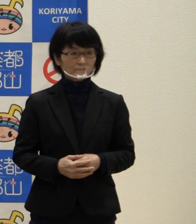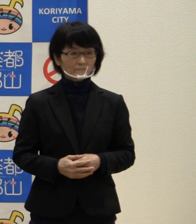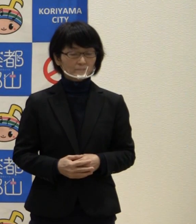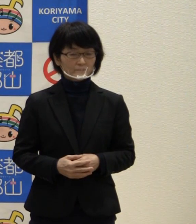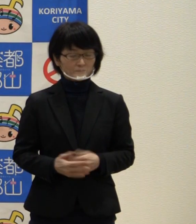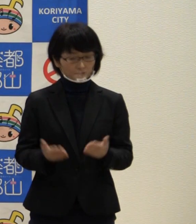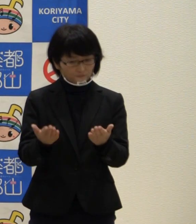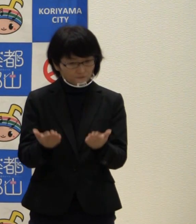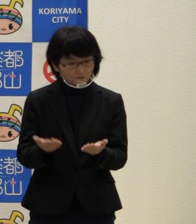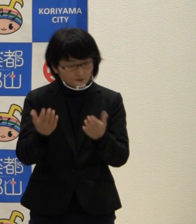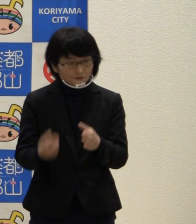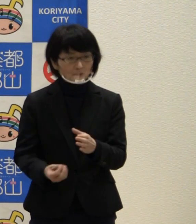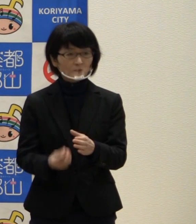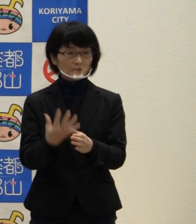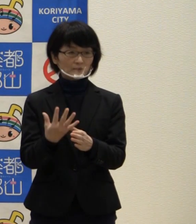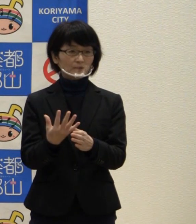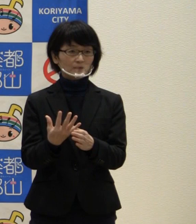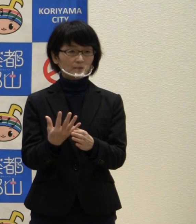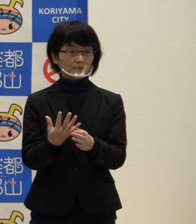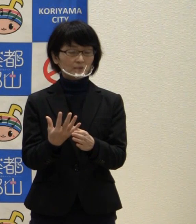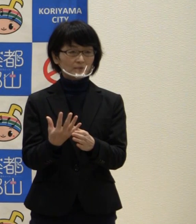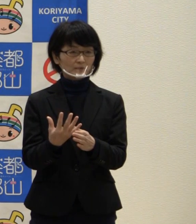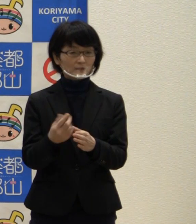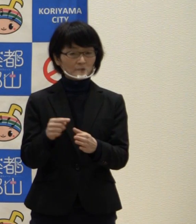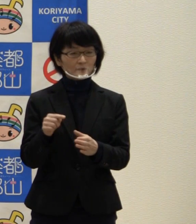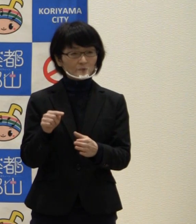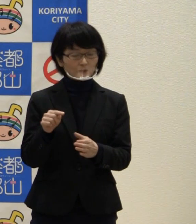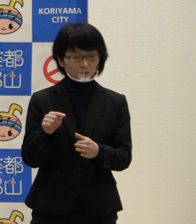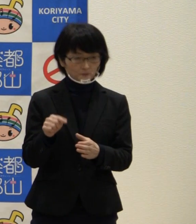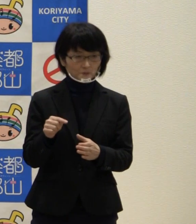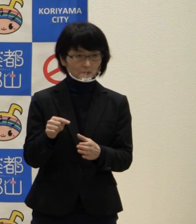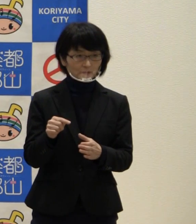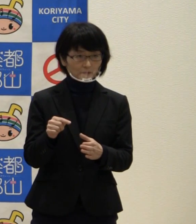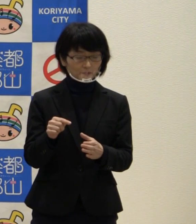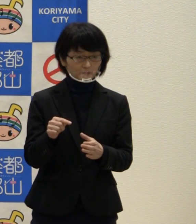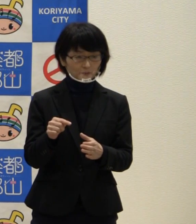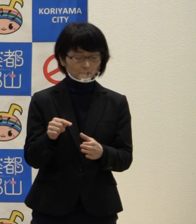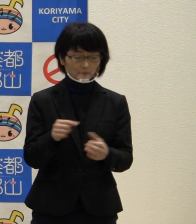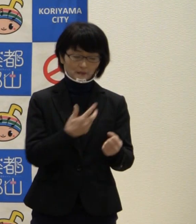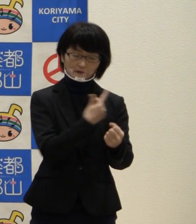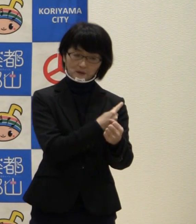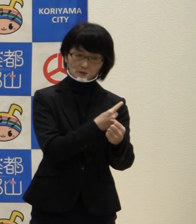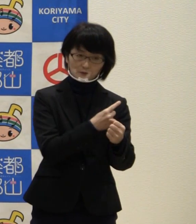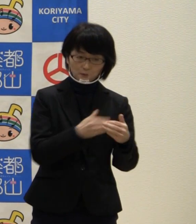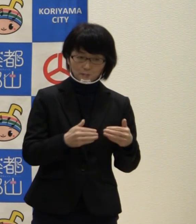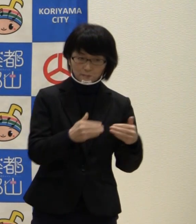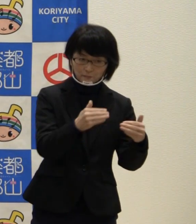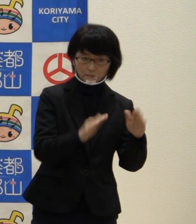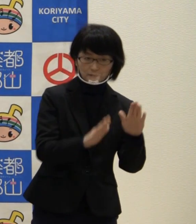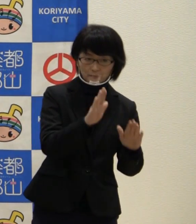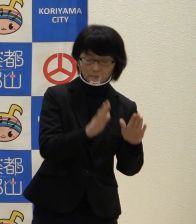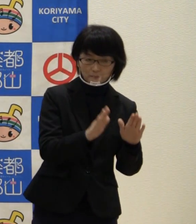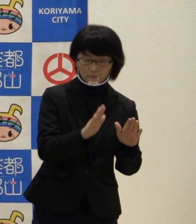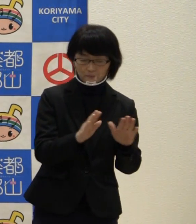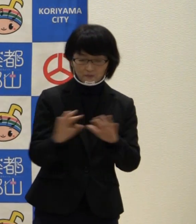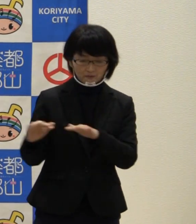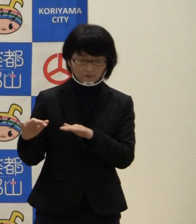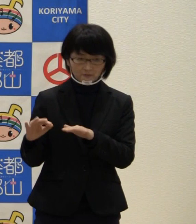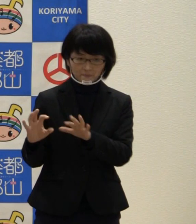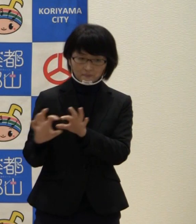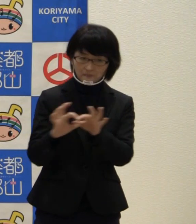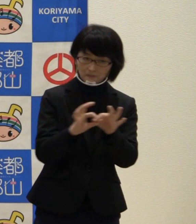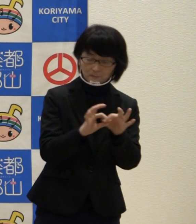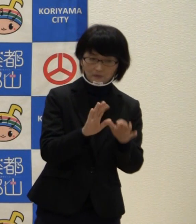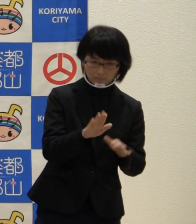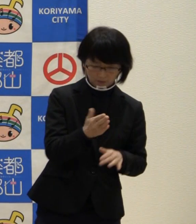起きましたけど、なんかその進捗状況に影響が及ぶということはあるんですかね。ないですよね。 今